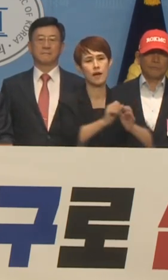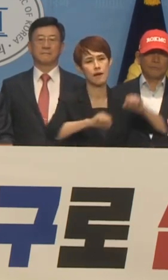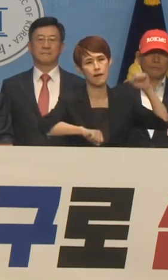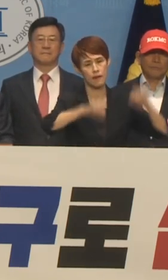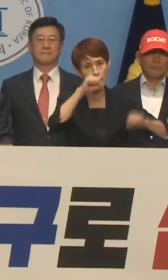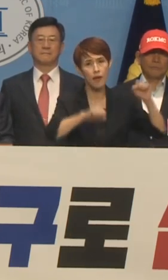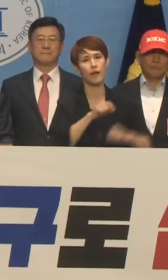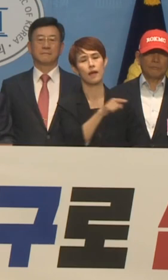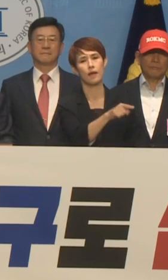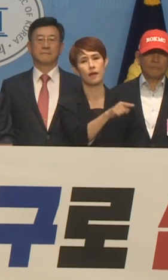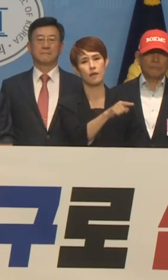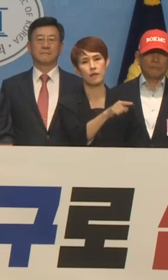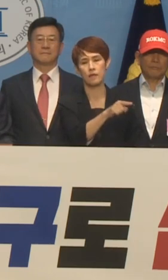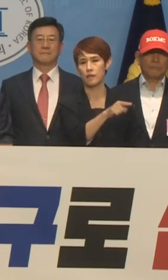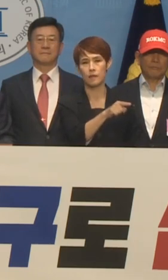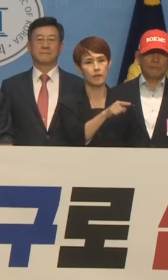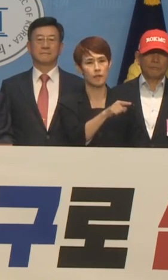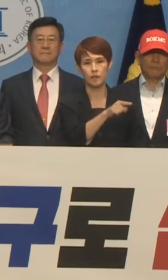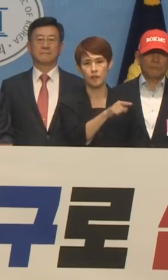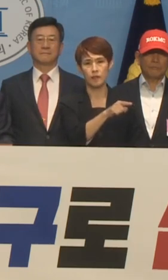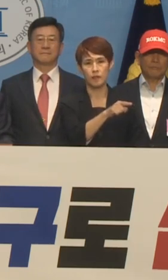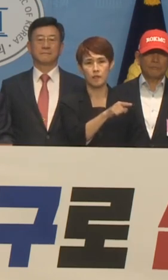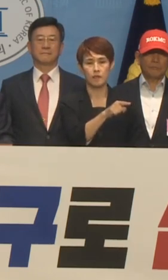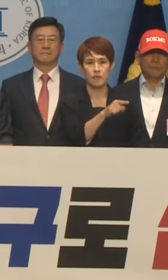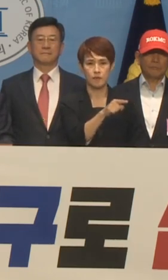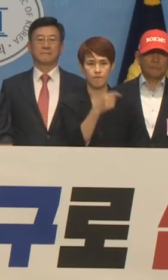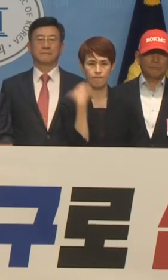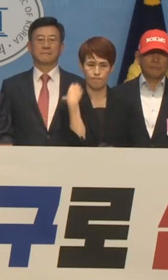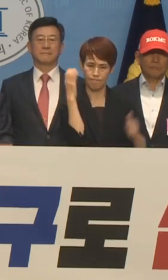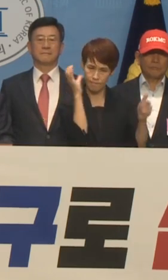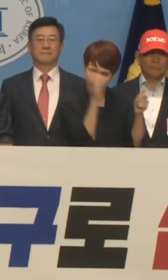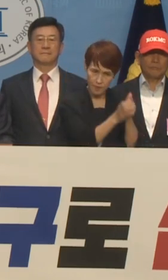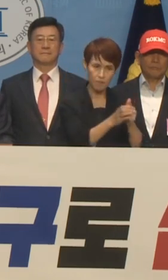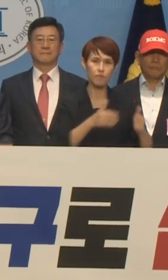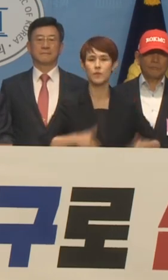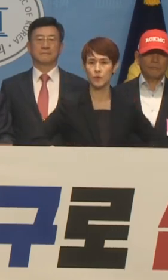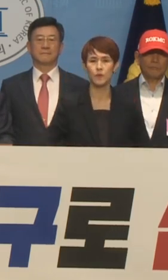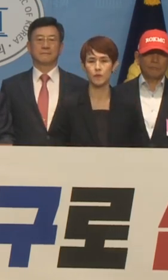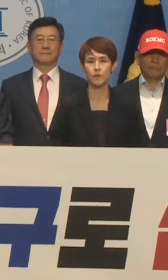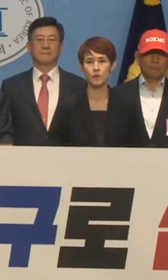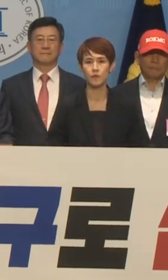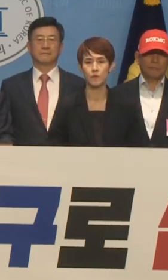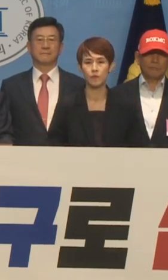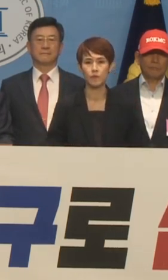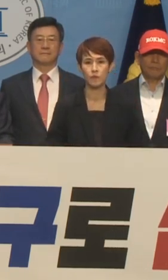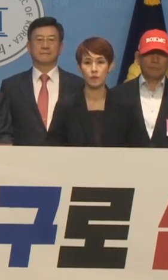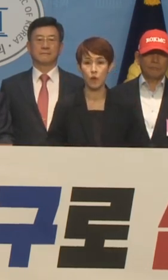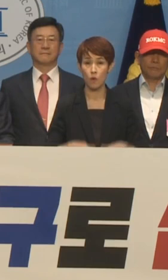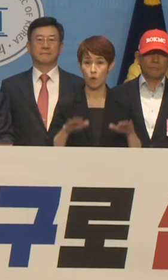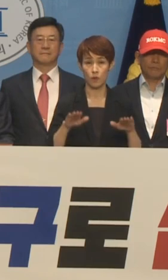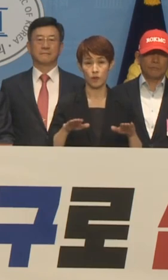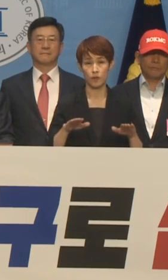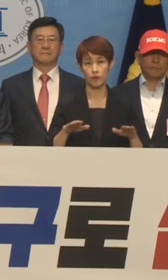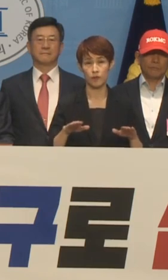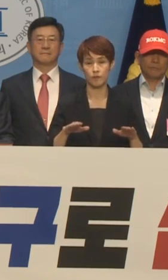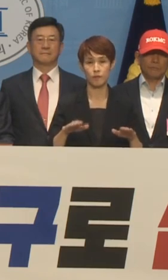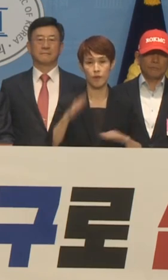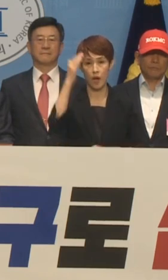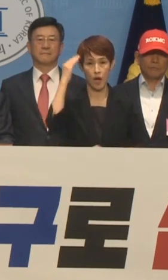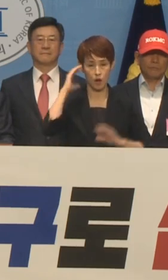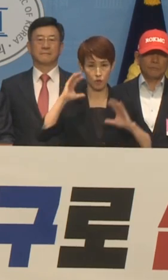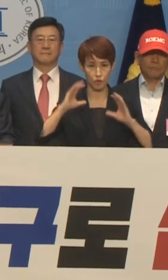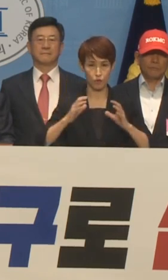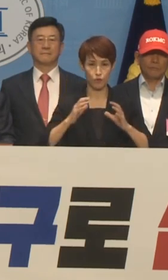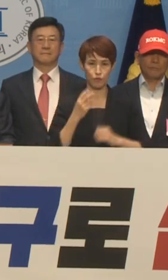행태는 반드시 책임을 져야 된다고 봅니다. 이에 오늘은 대한민국